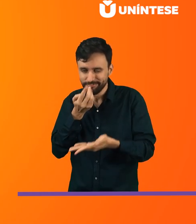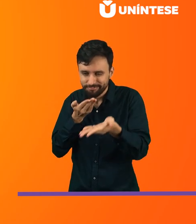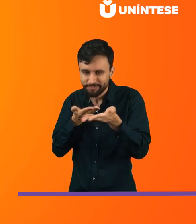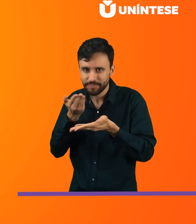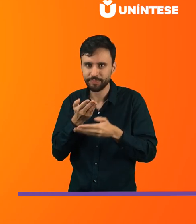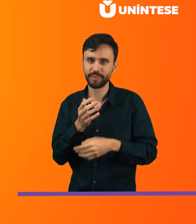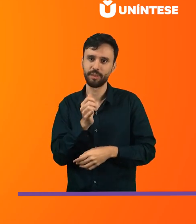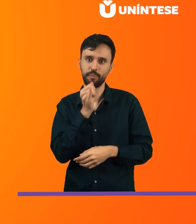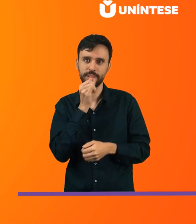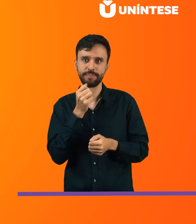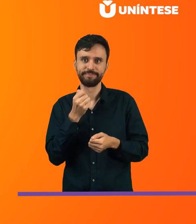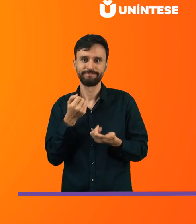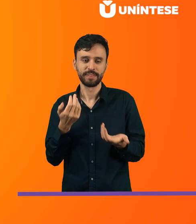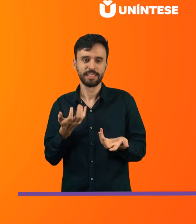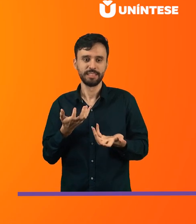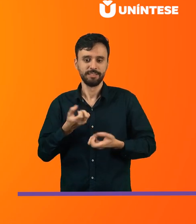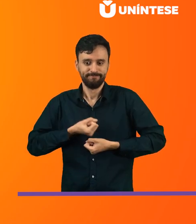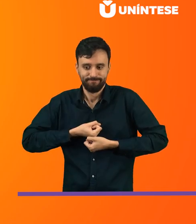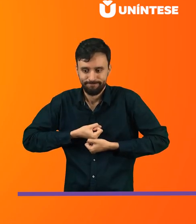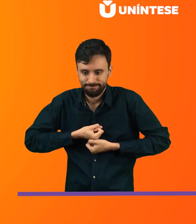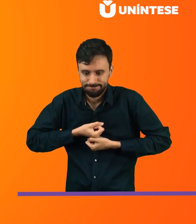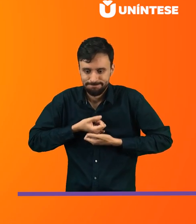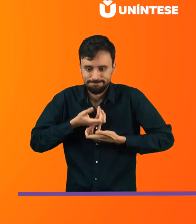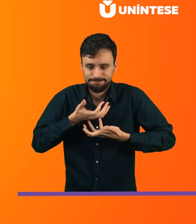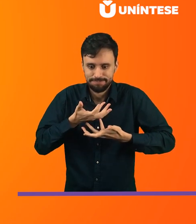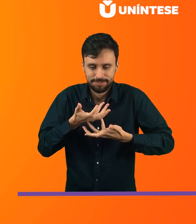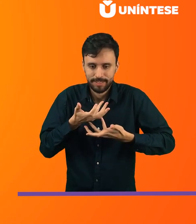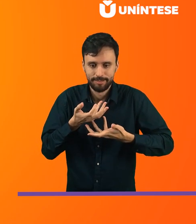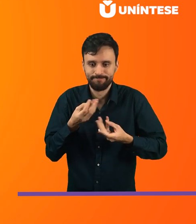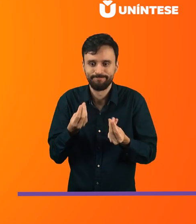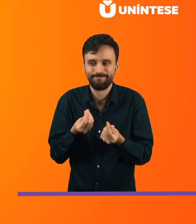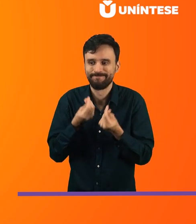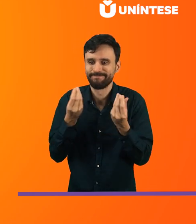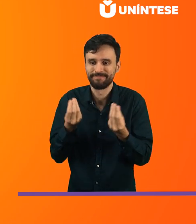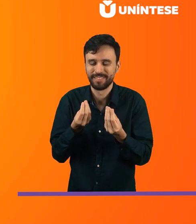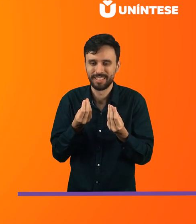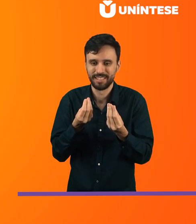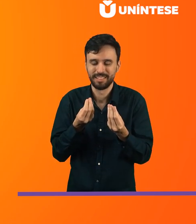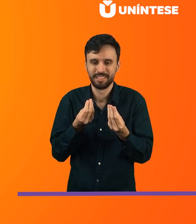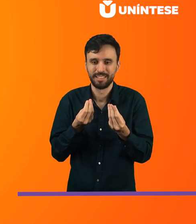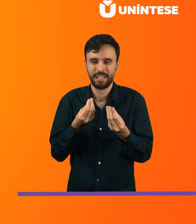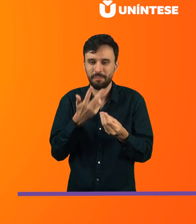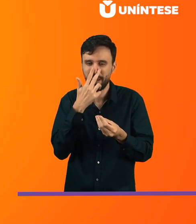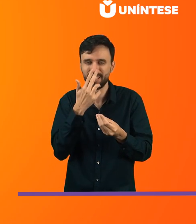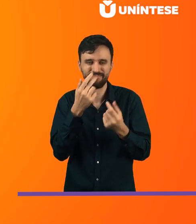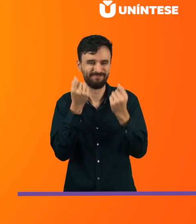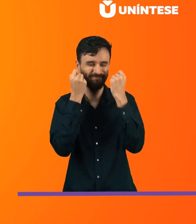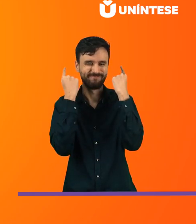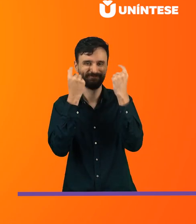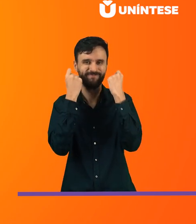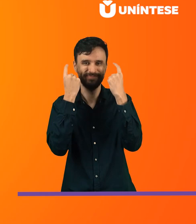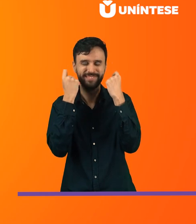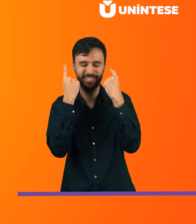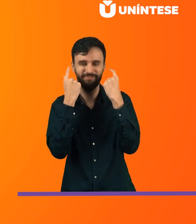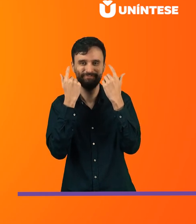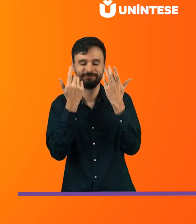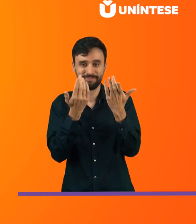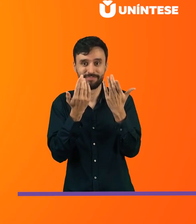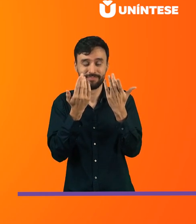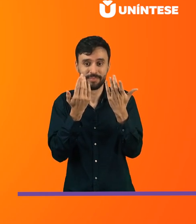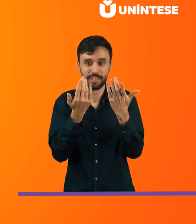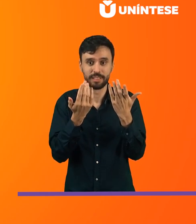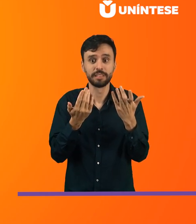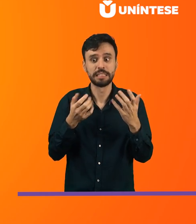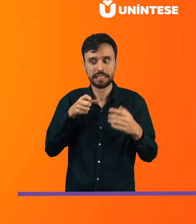Sabe quando a gente quer falar, quer contar sobre nós, e não tem ninguém que escute? Não tem ninguém que preste atenção? Faça diferente.